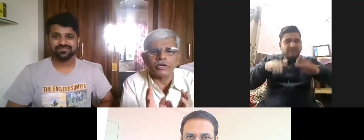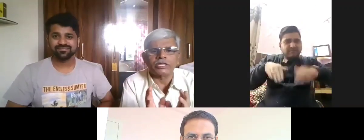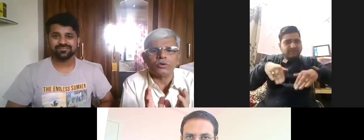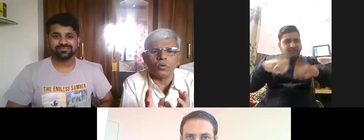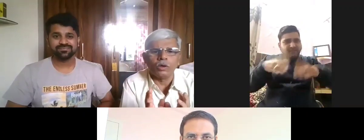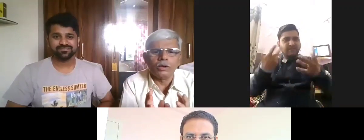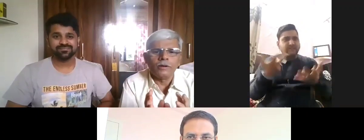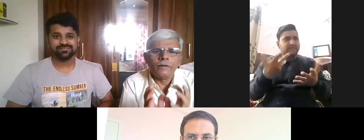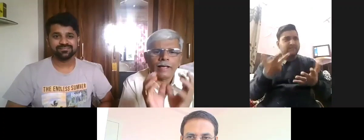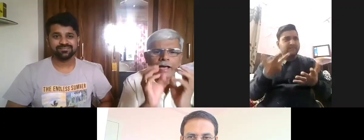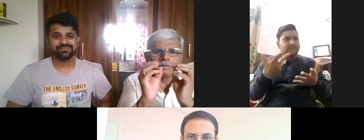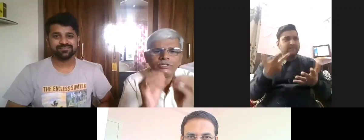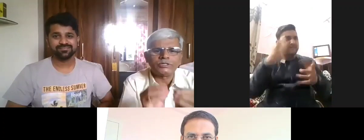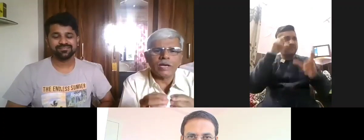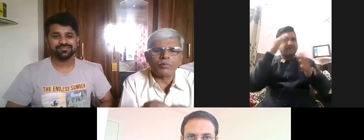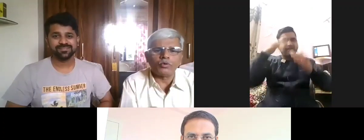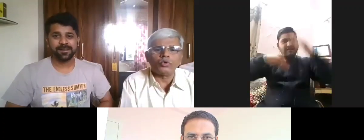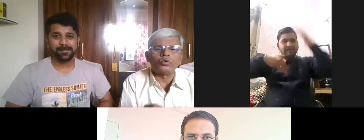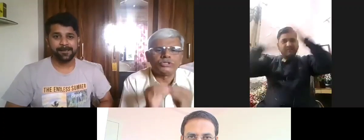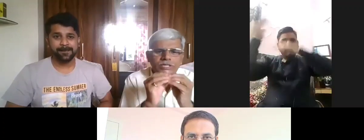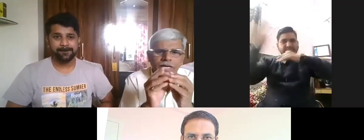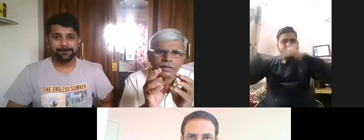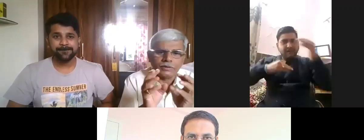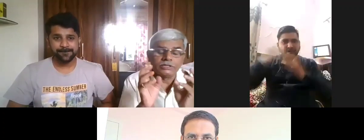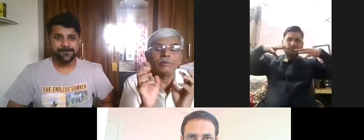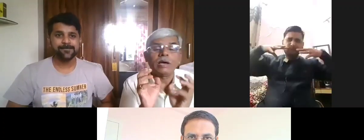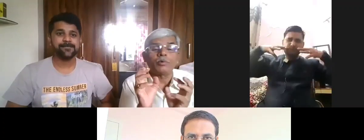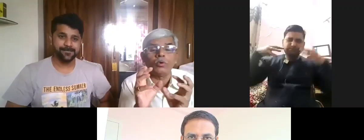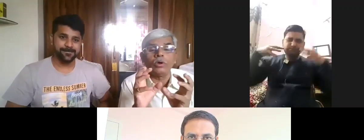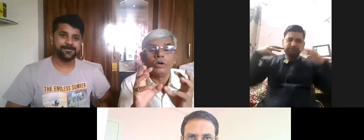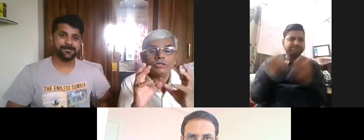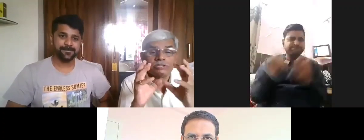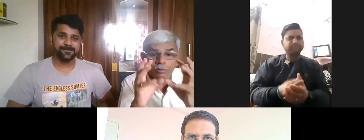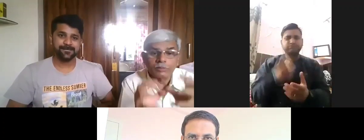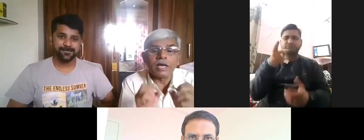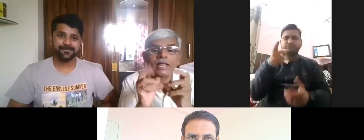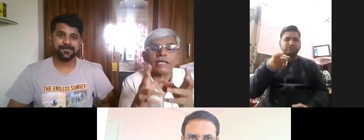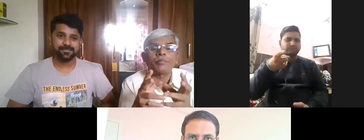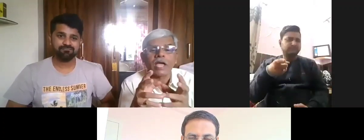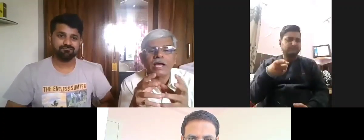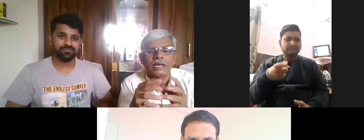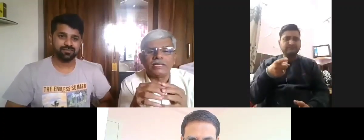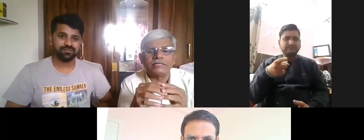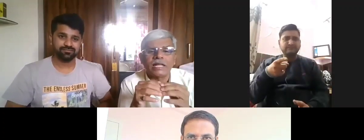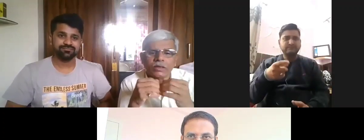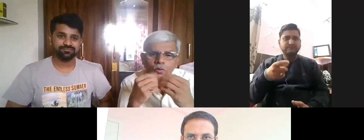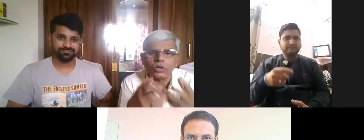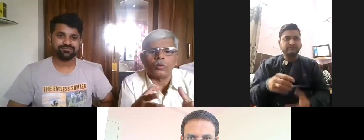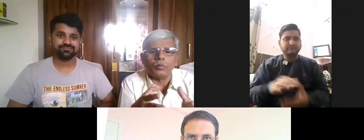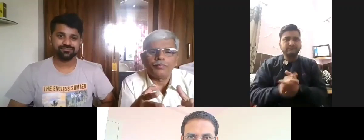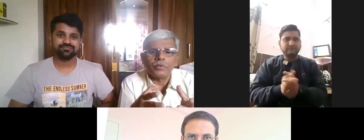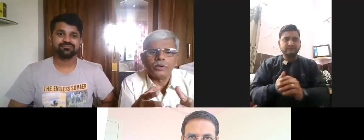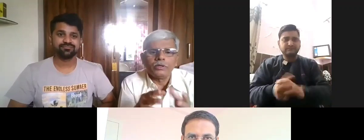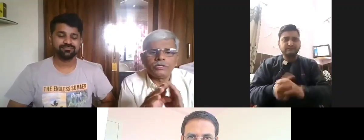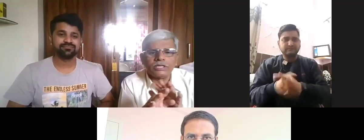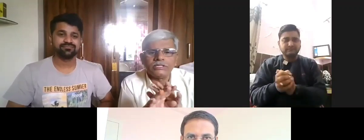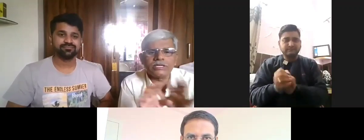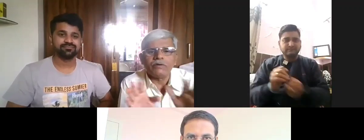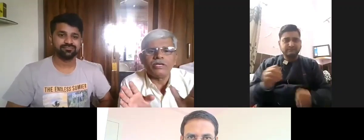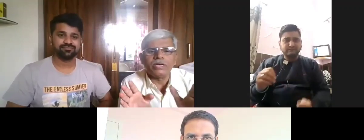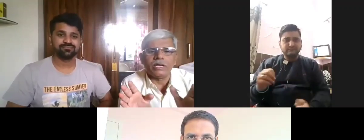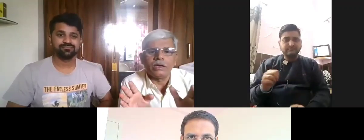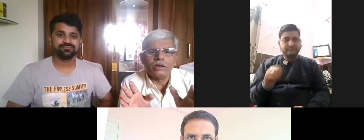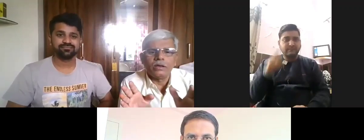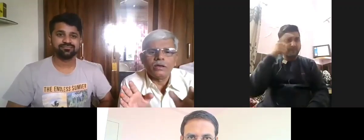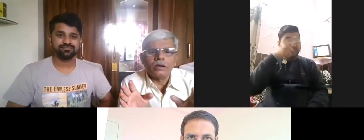कोई भी व्यक्ति हो आप, जिसमें आपको जो रुचि है, जिसमें आपको समझ में आ रहा है कि आप क्या करना चाहते हैं, वो करो। चेतन जी